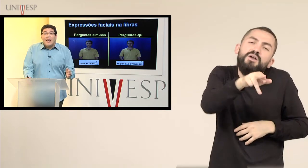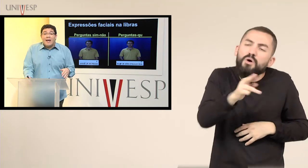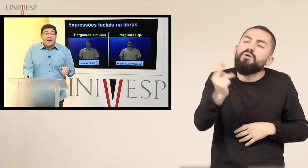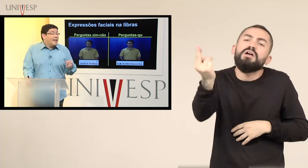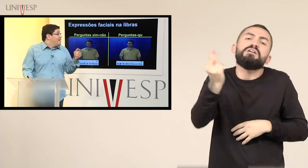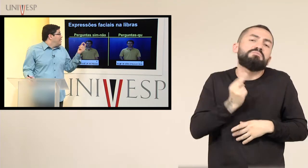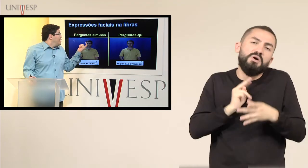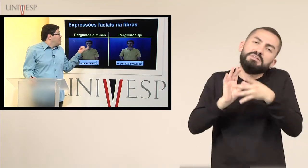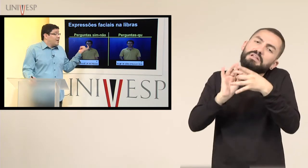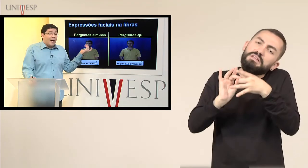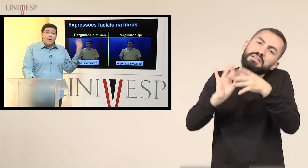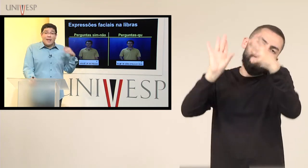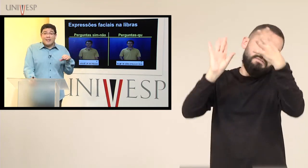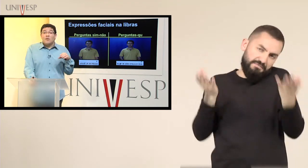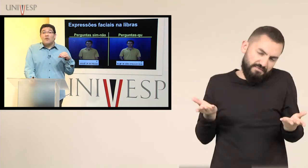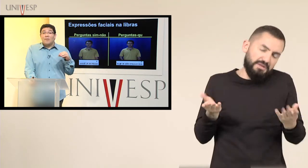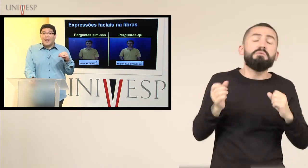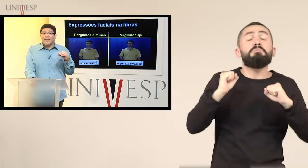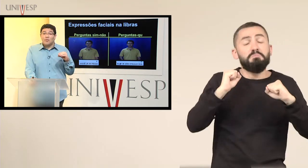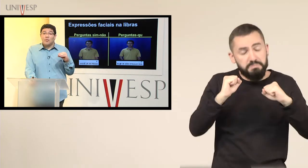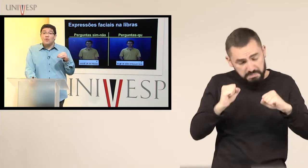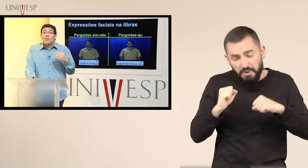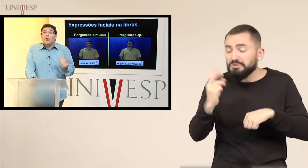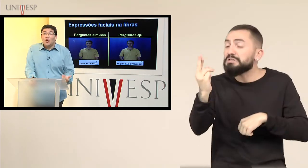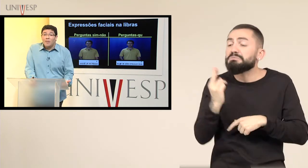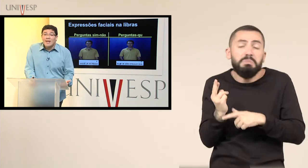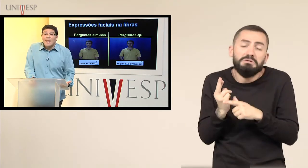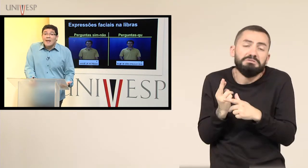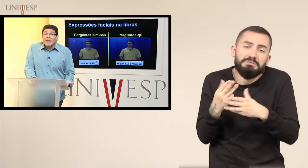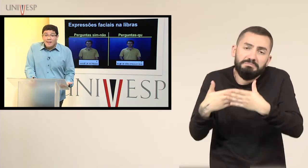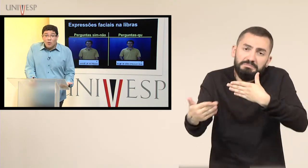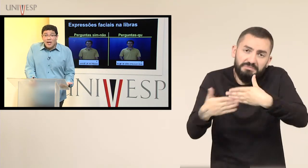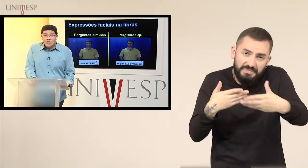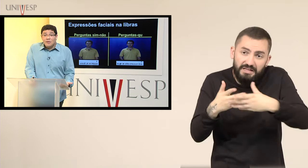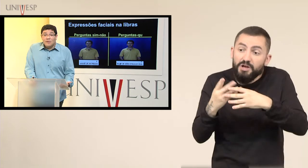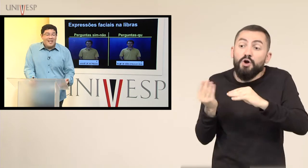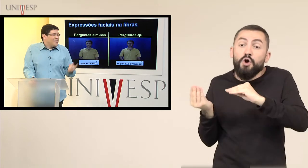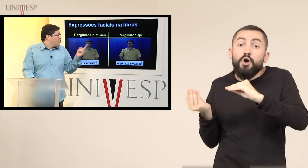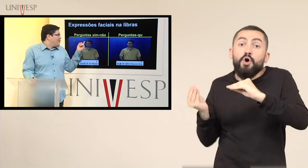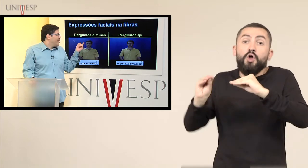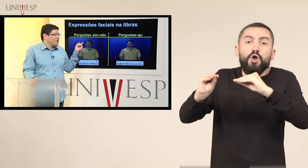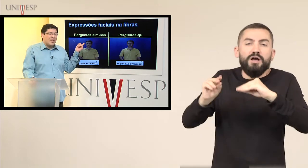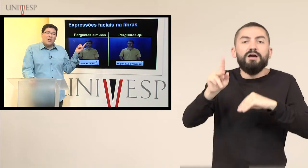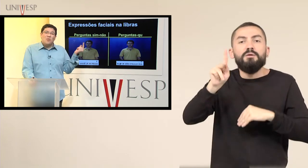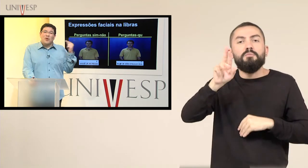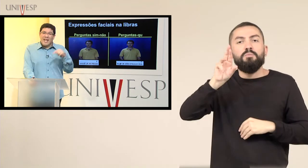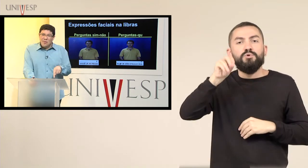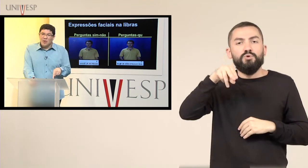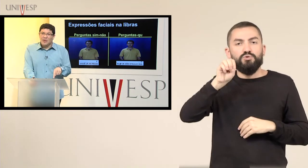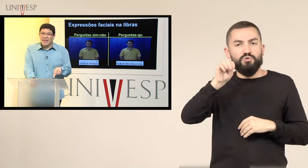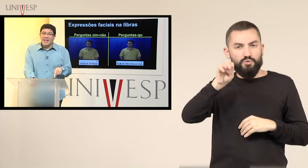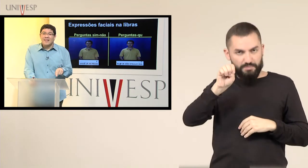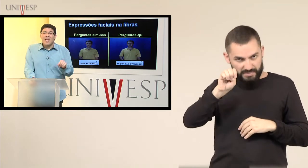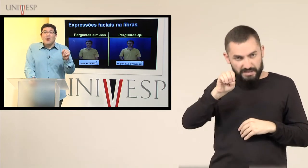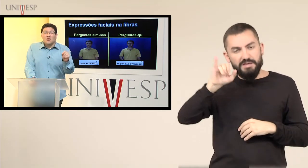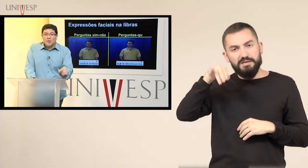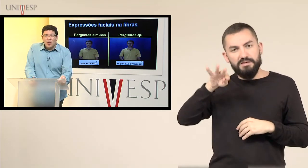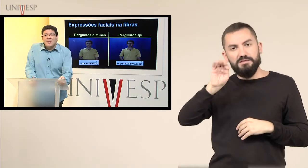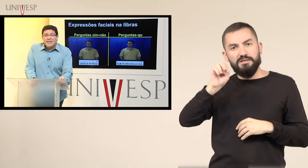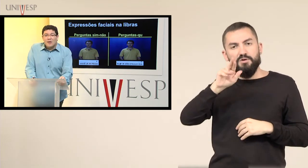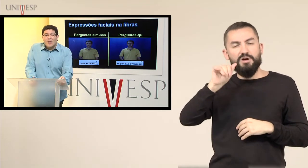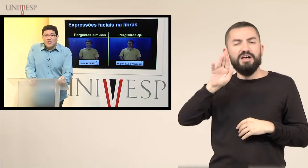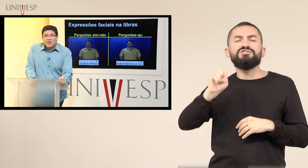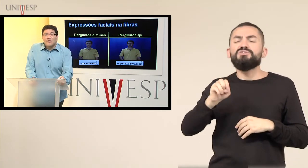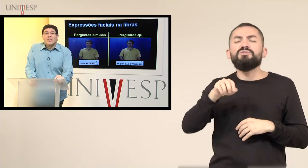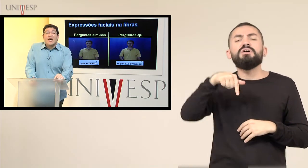livre. E, em geral, elas são formadas por um pronome interrogativo. Elas são chamadas de QU porque, em português, os